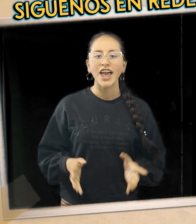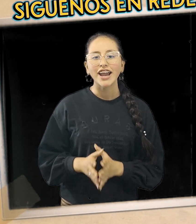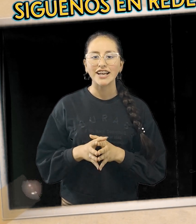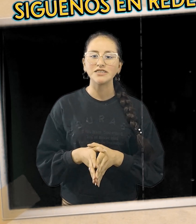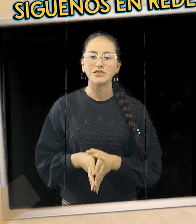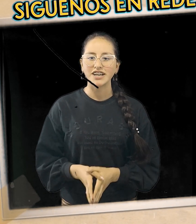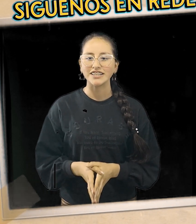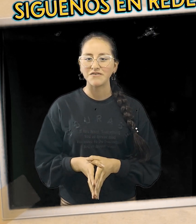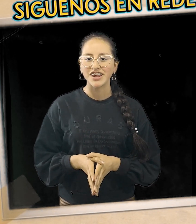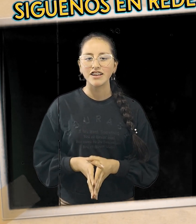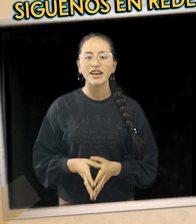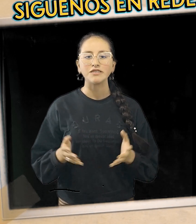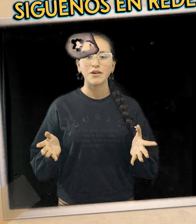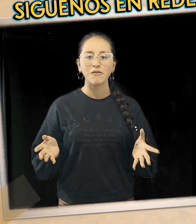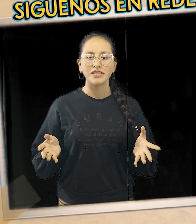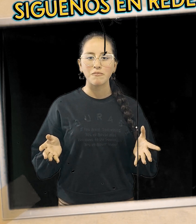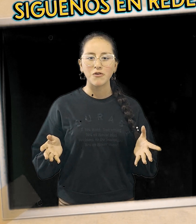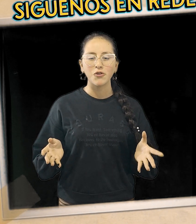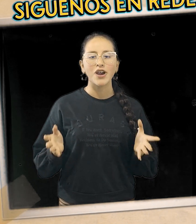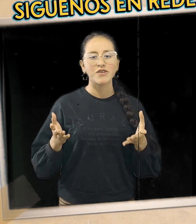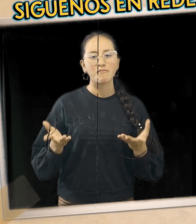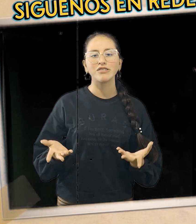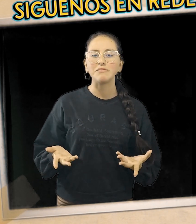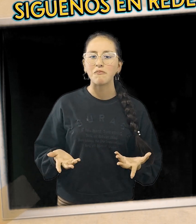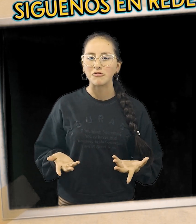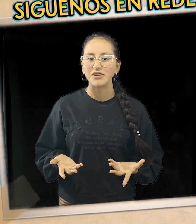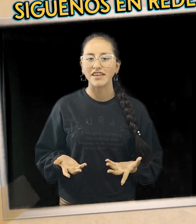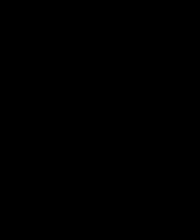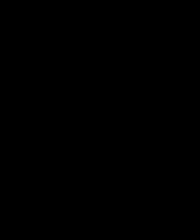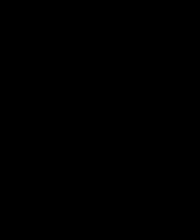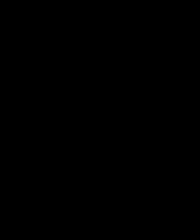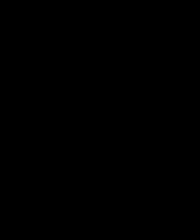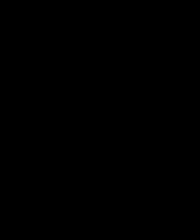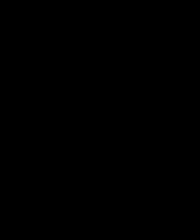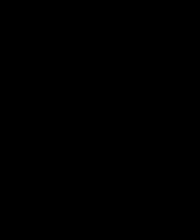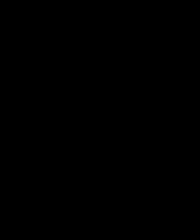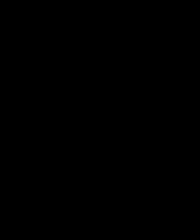de Fútbol. Gracias por llegar hasta el final. Espero verte pronto en una próxima oportunidad.